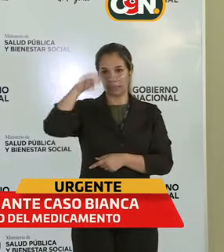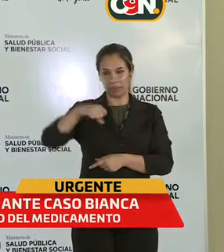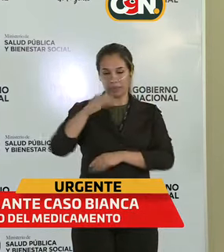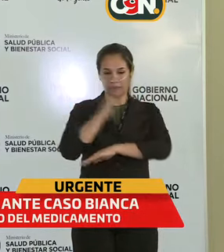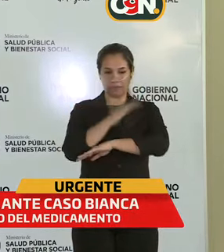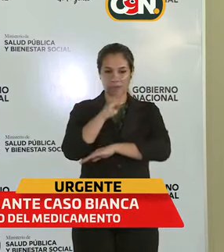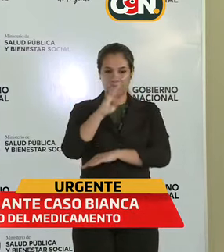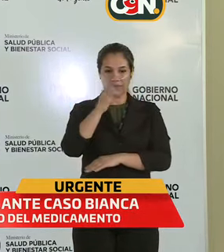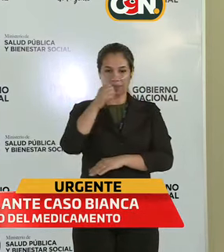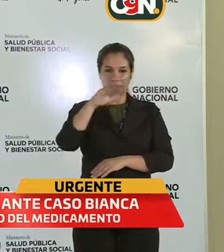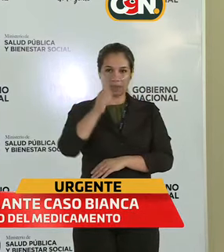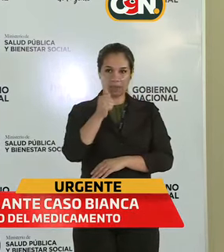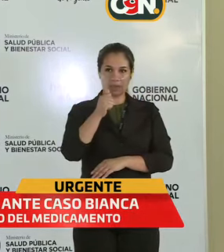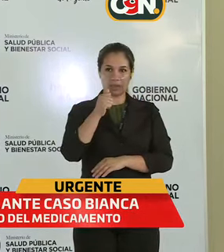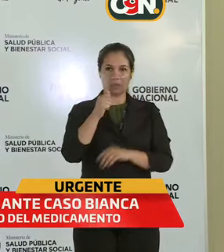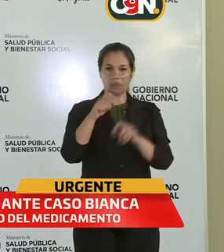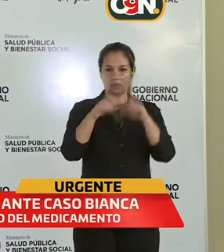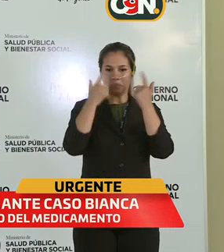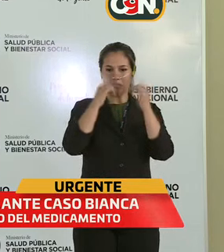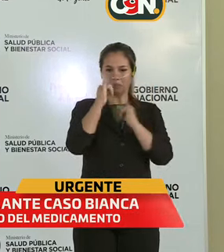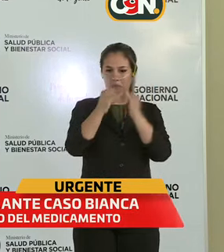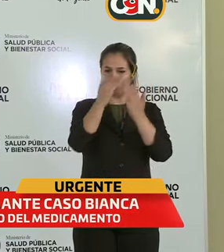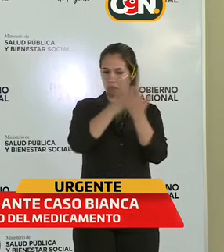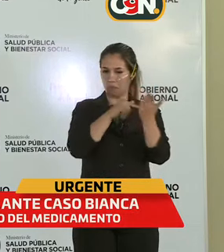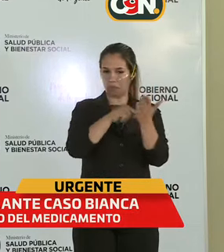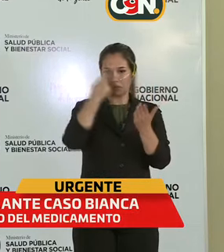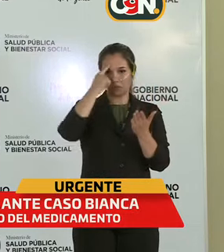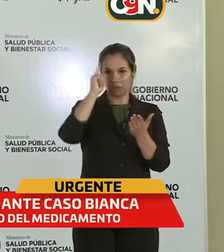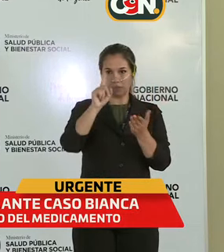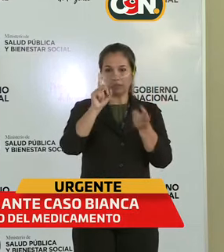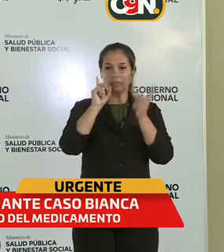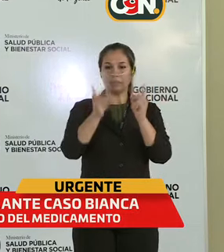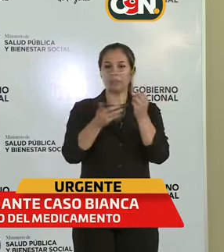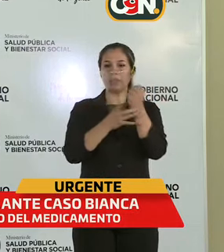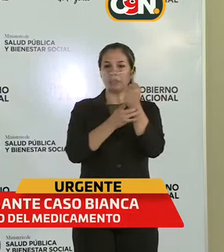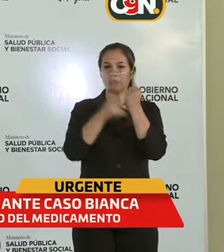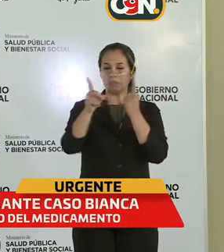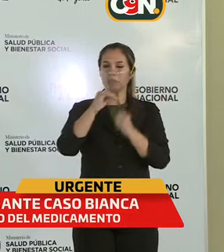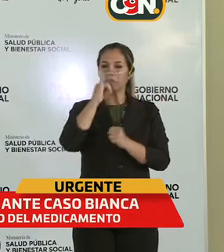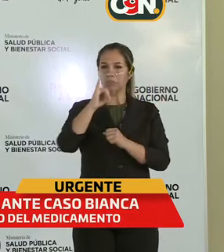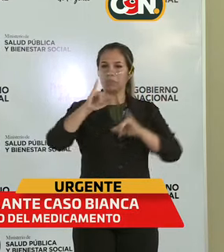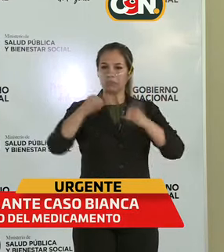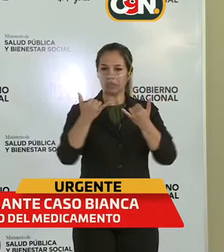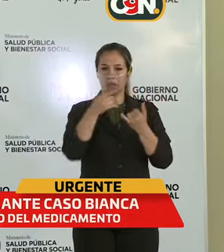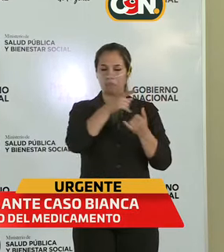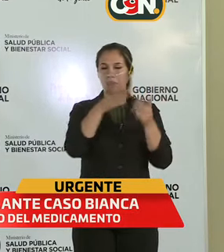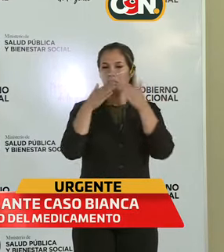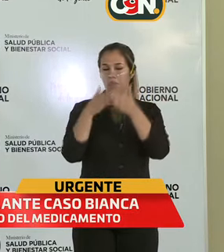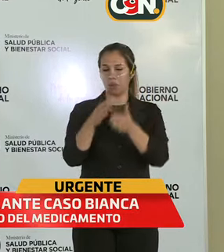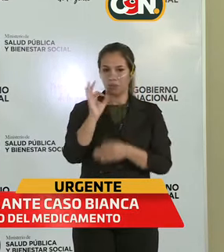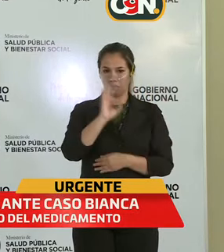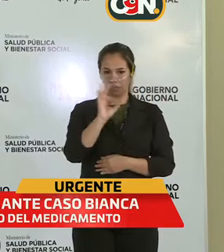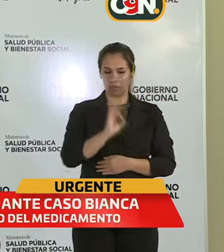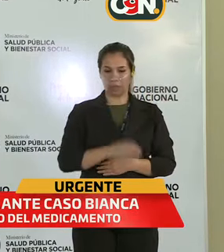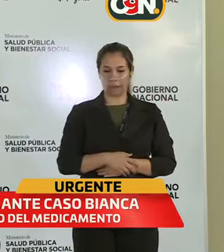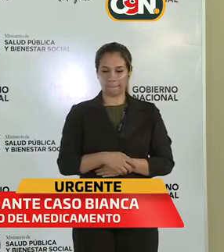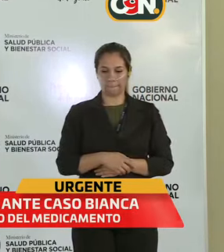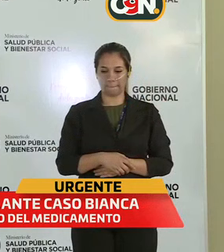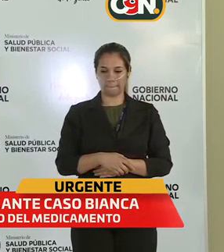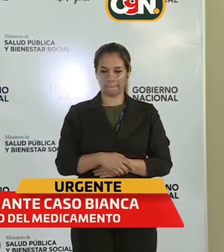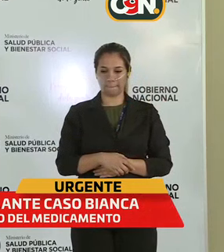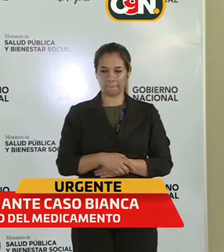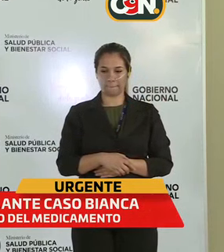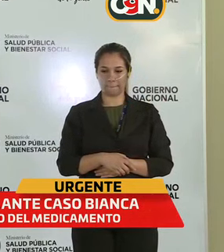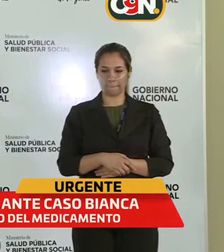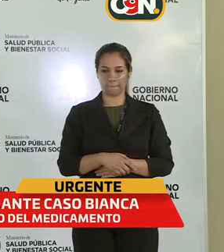hecho que hayan dado este informe y también en base a las declaraciones de sus médicos tratantes que no fueron consultados.